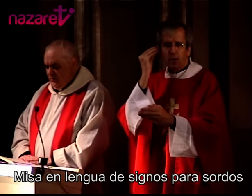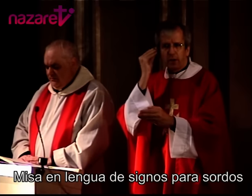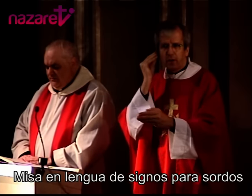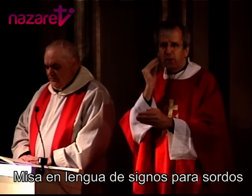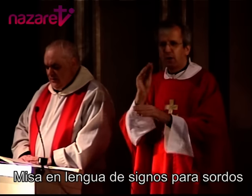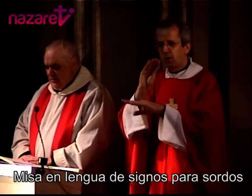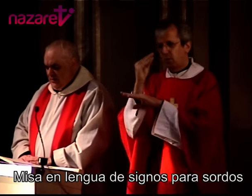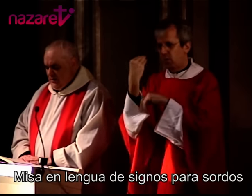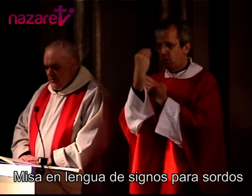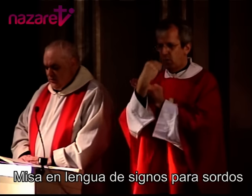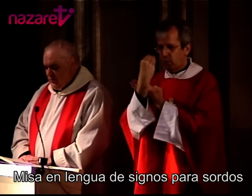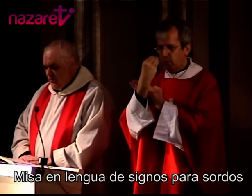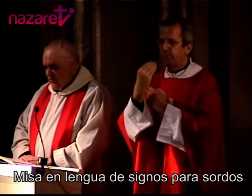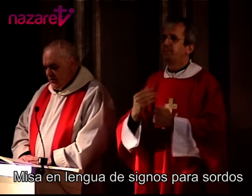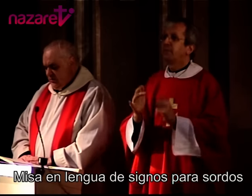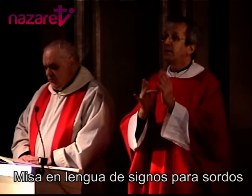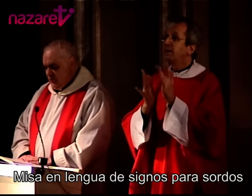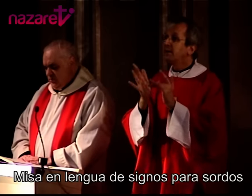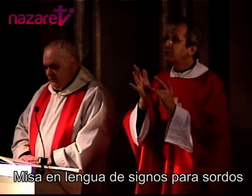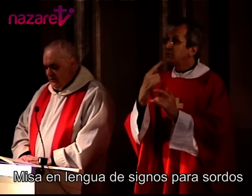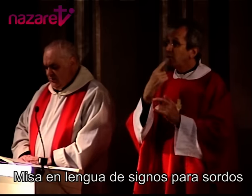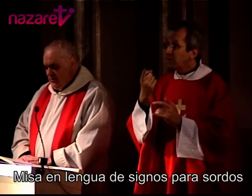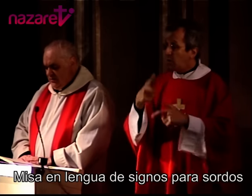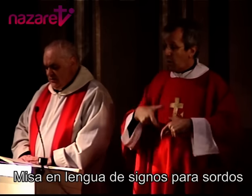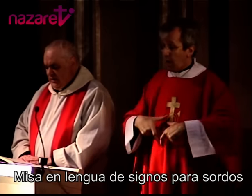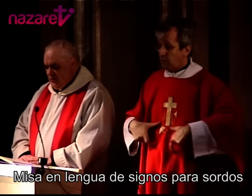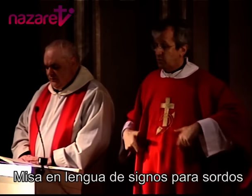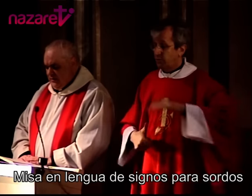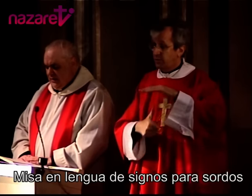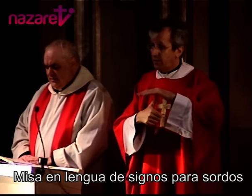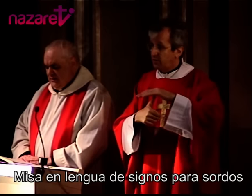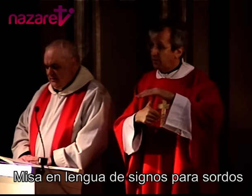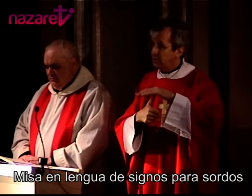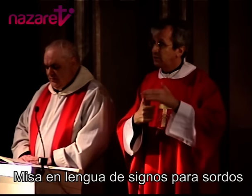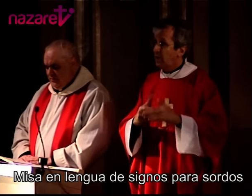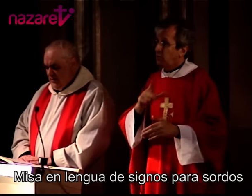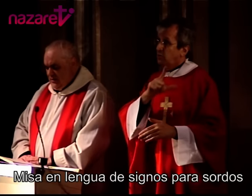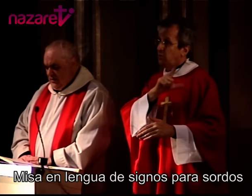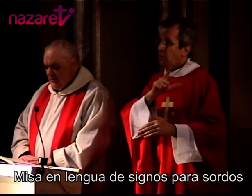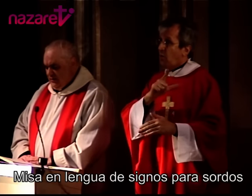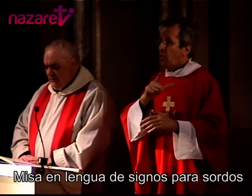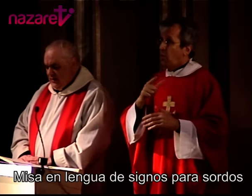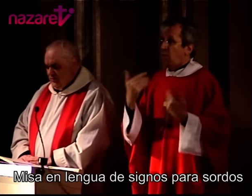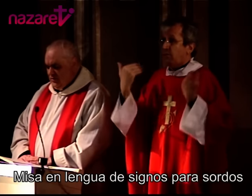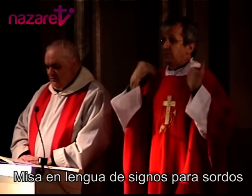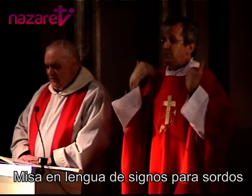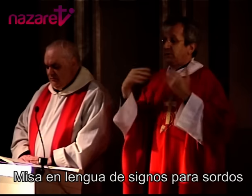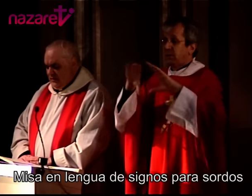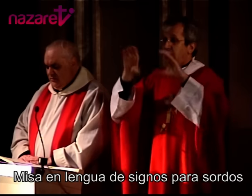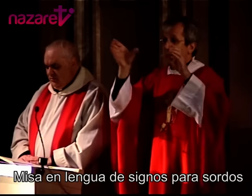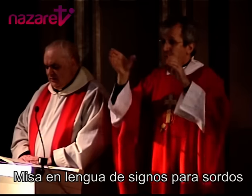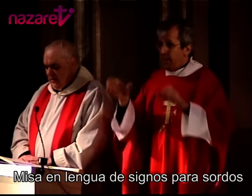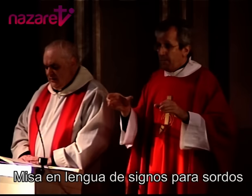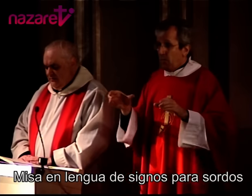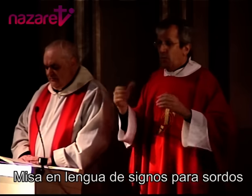curó. Jesús dijo a los sumos sacerdotes y a los oficiales del templo y a los ancianos que habían